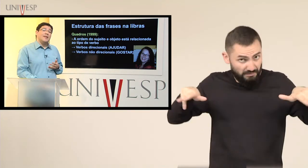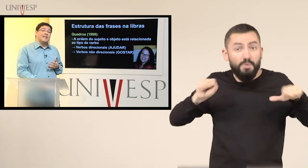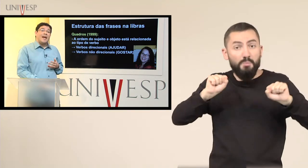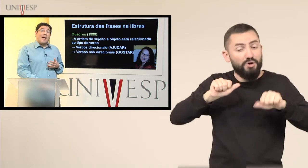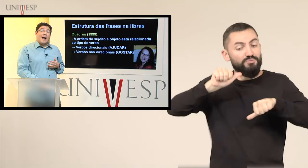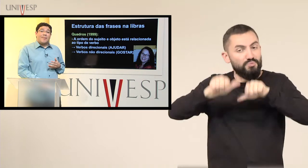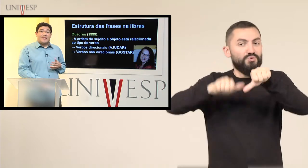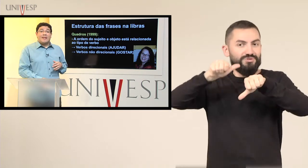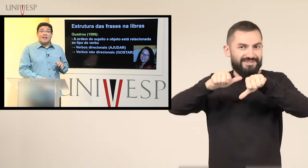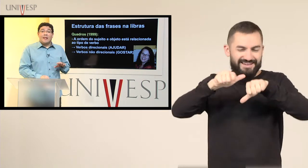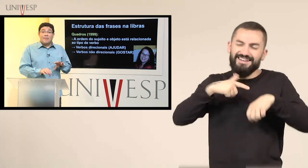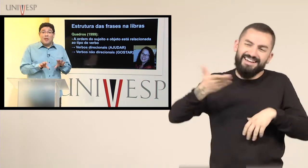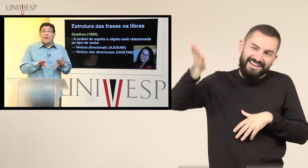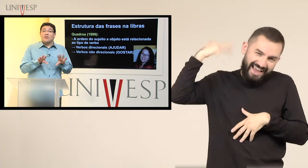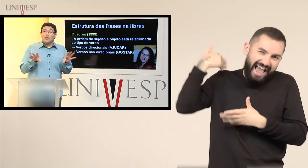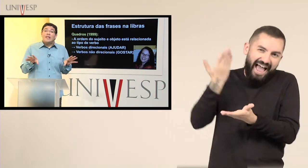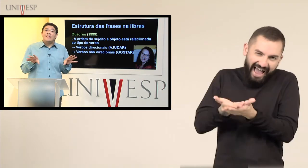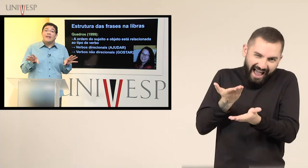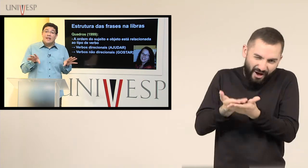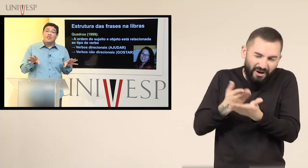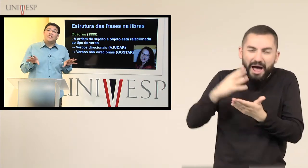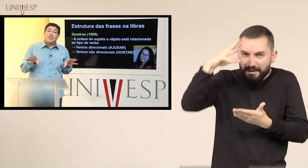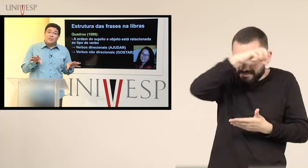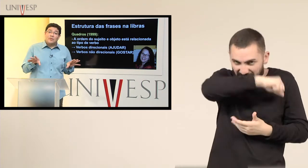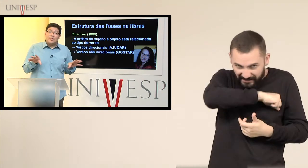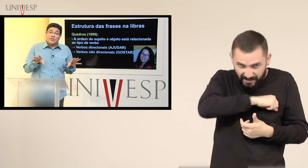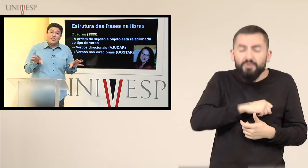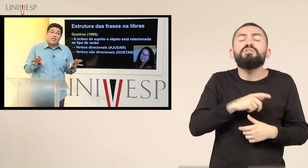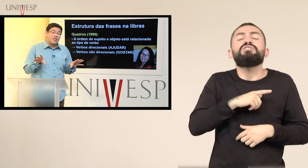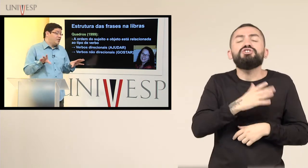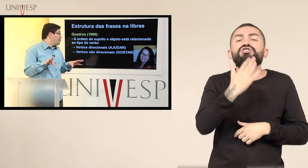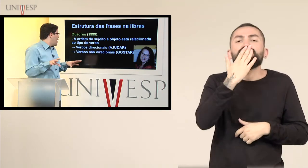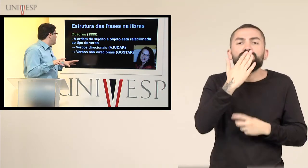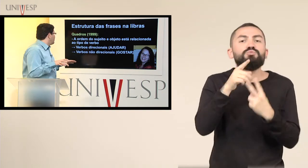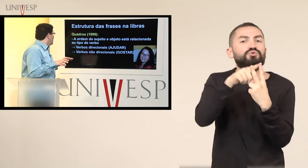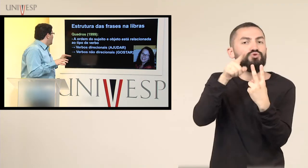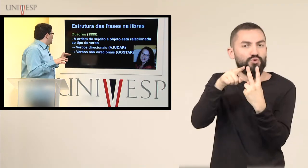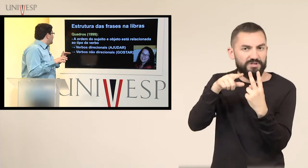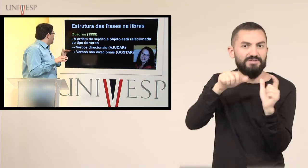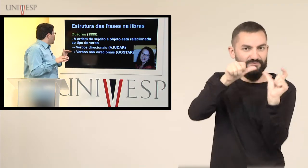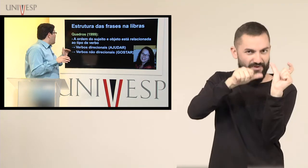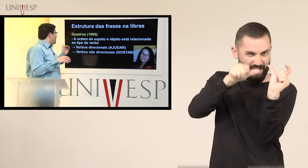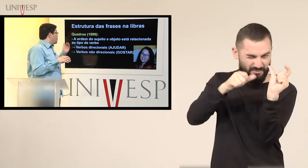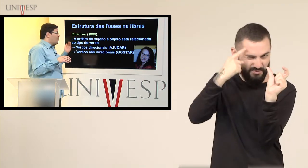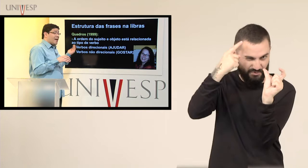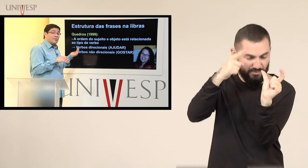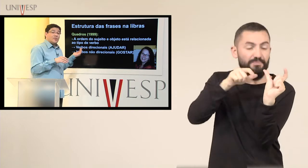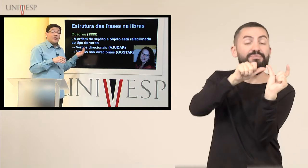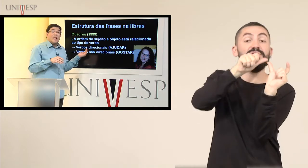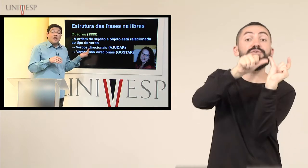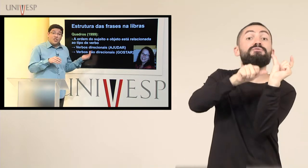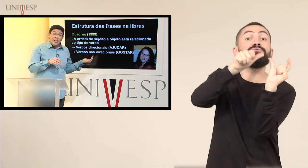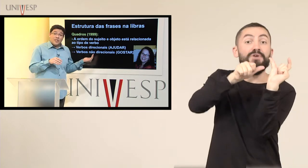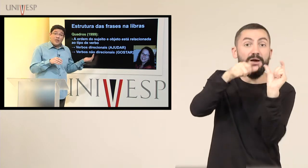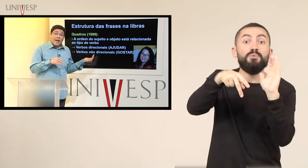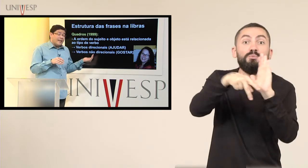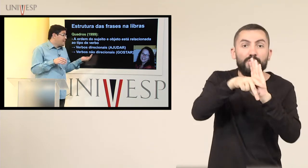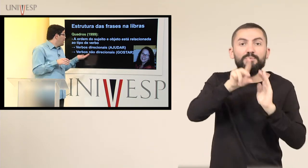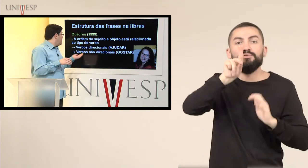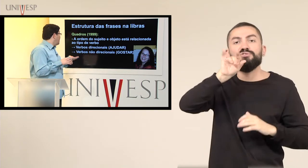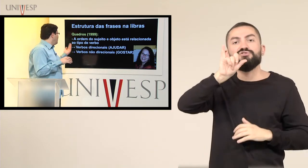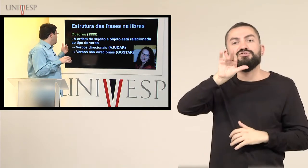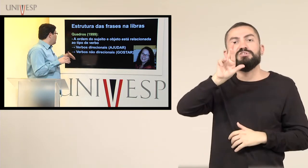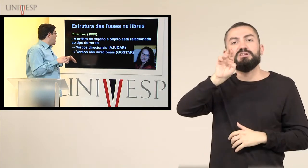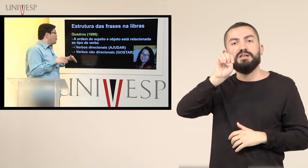que a Libras apresenta pelo menos dois grandes tipos de verbos. Nós temos os chamados verbos